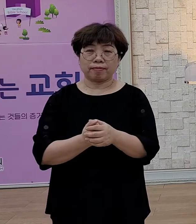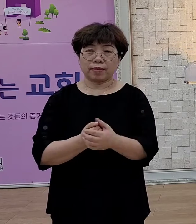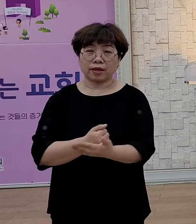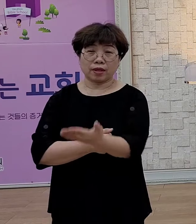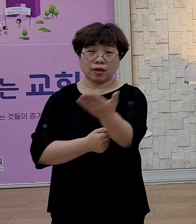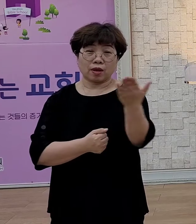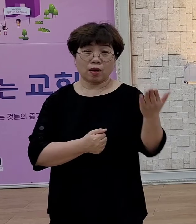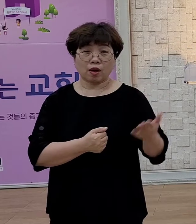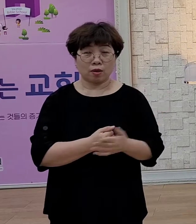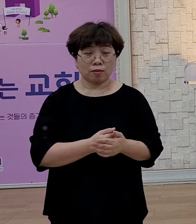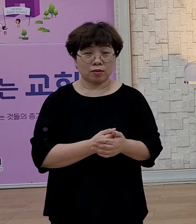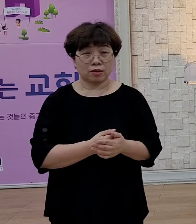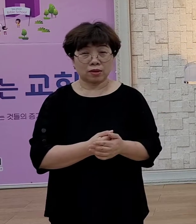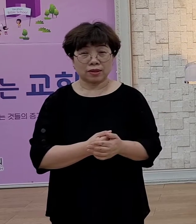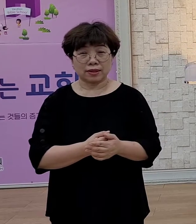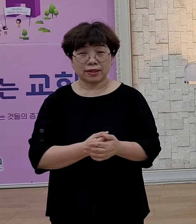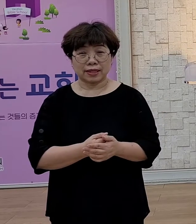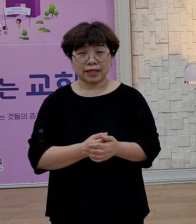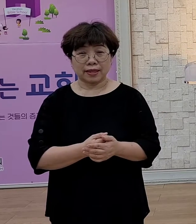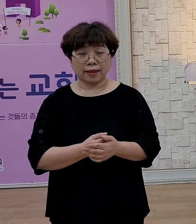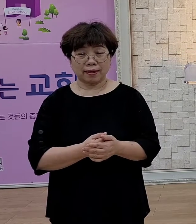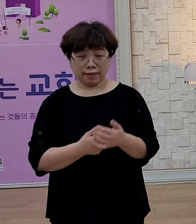여러분 자식이